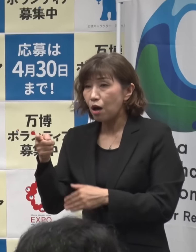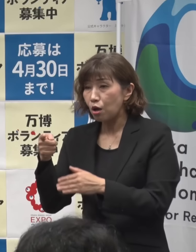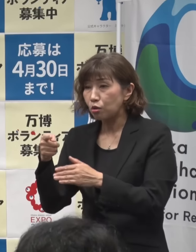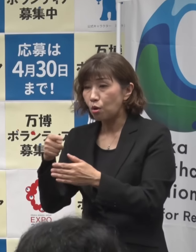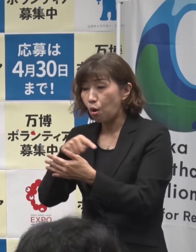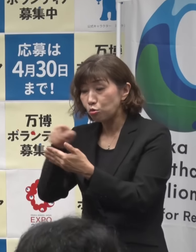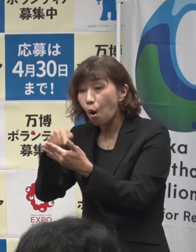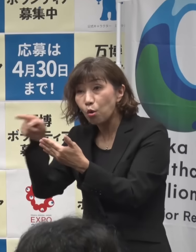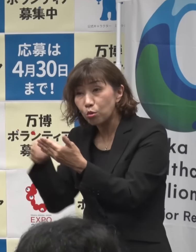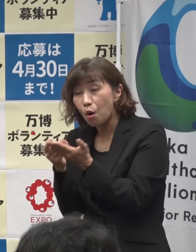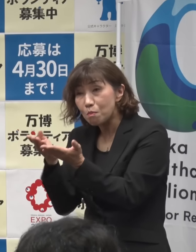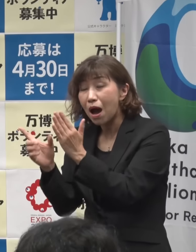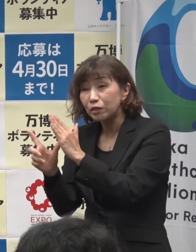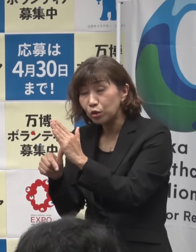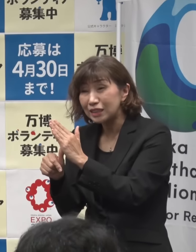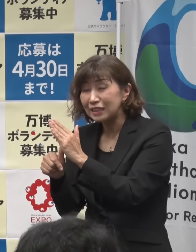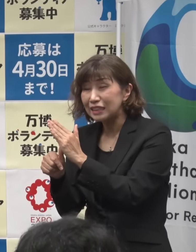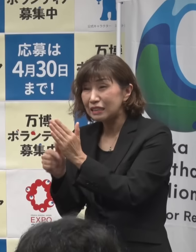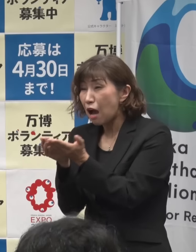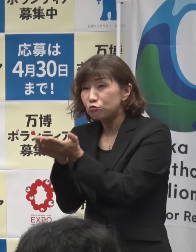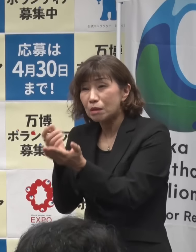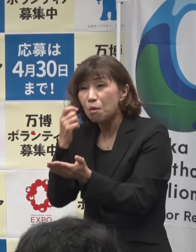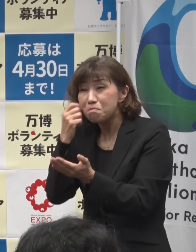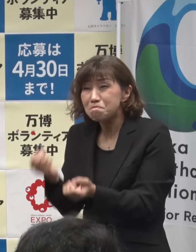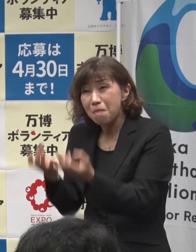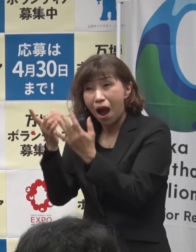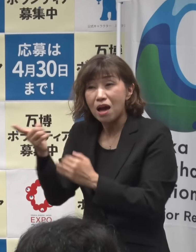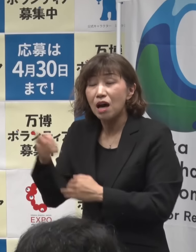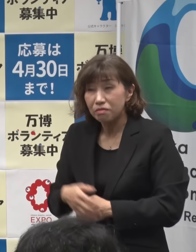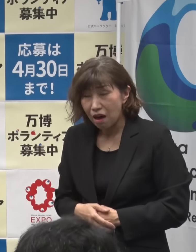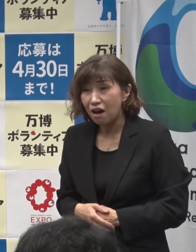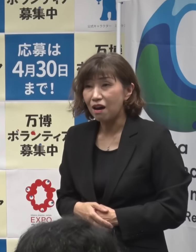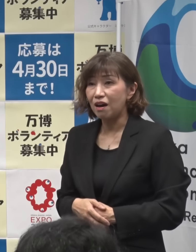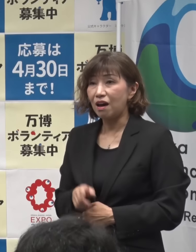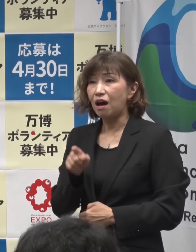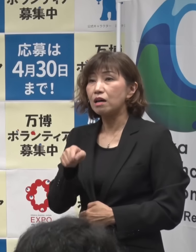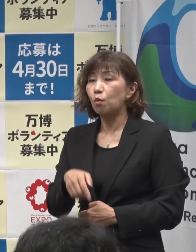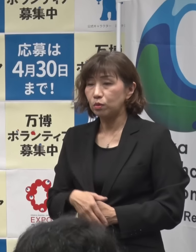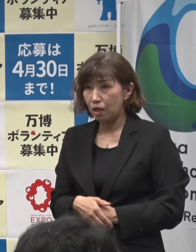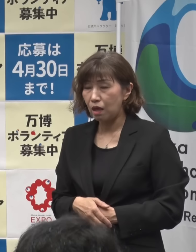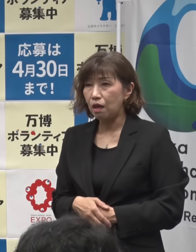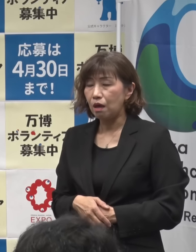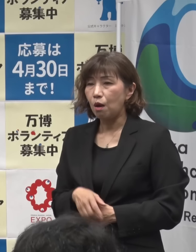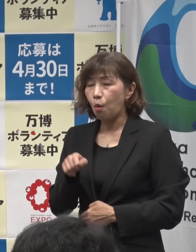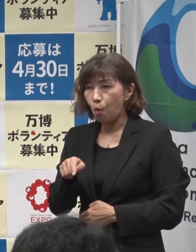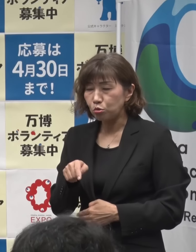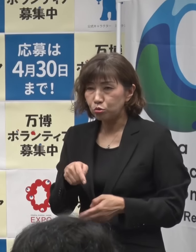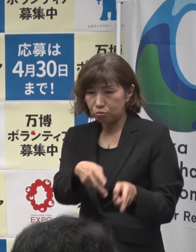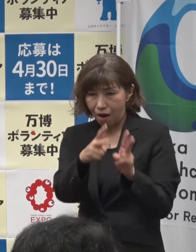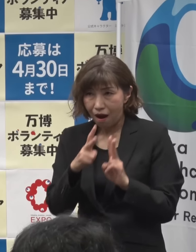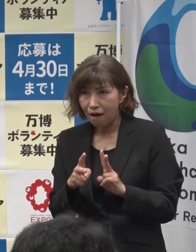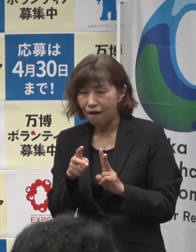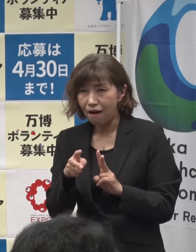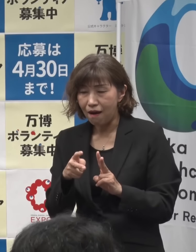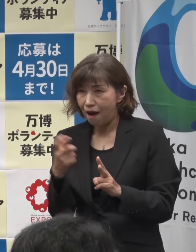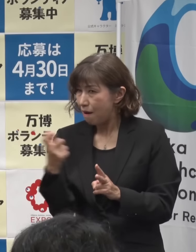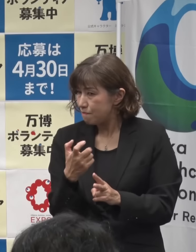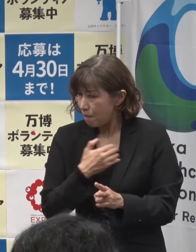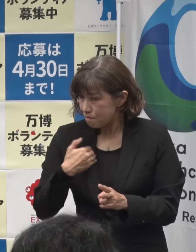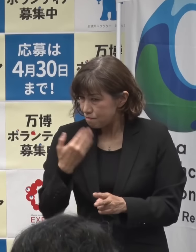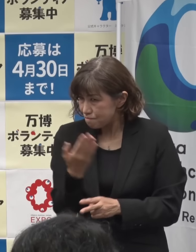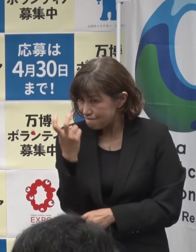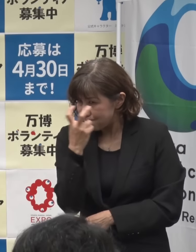しましたから、まあ、そういった意味では そのチェックにやっぱりあの一定の時